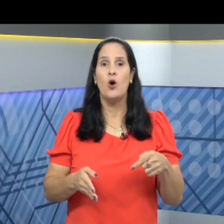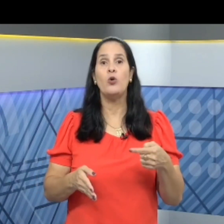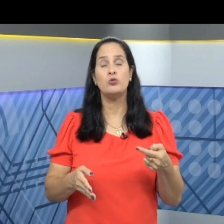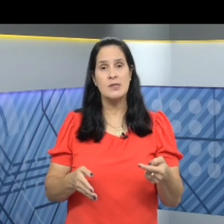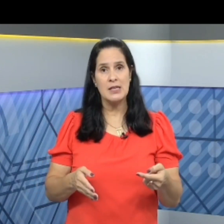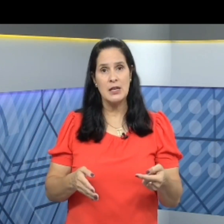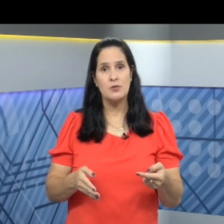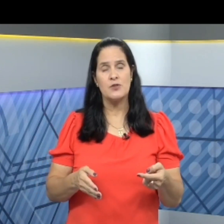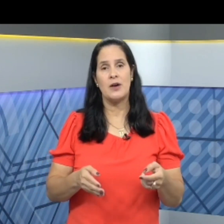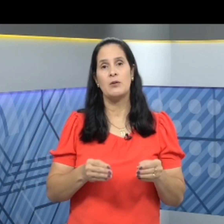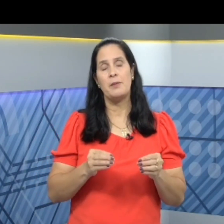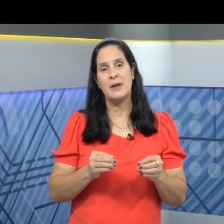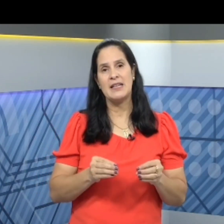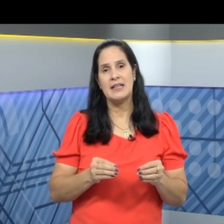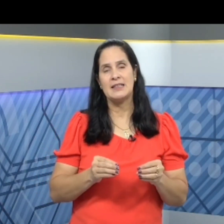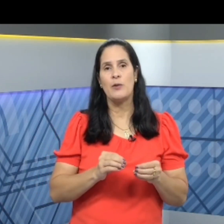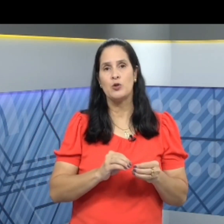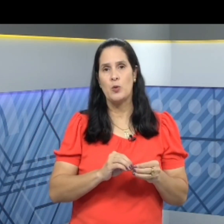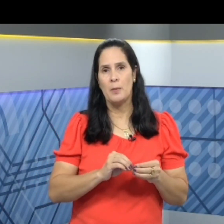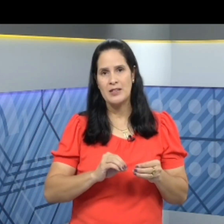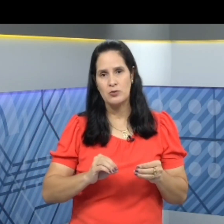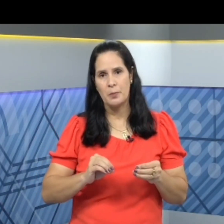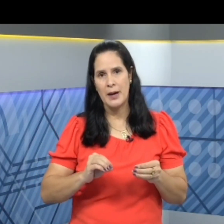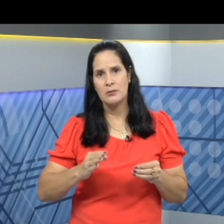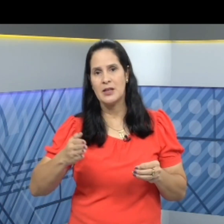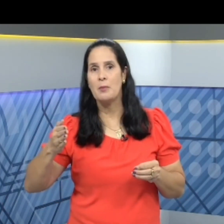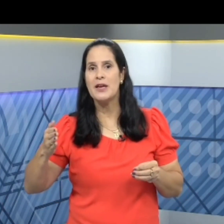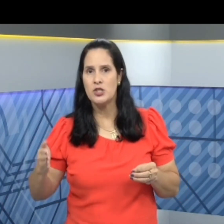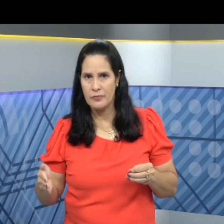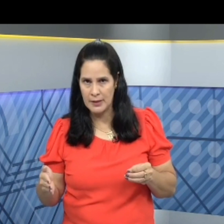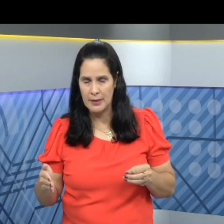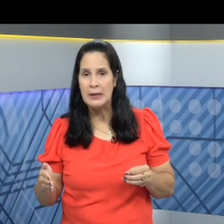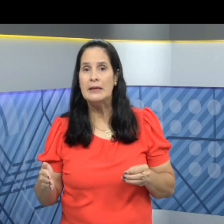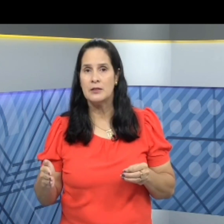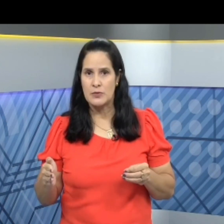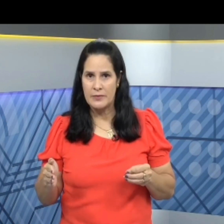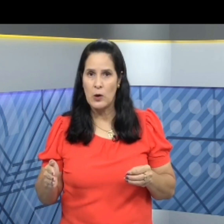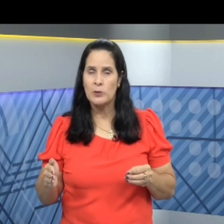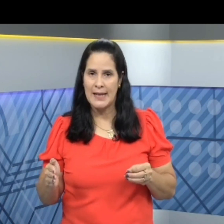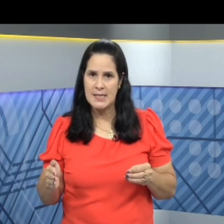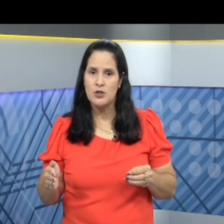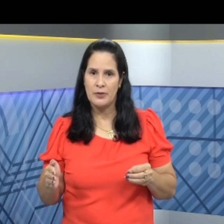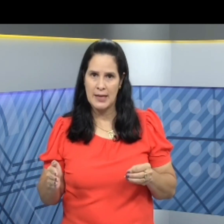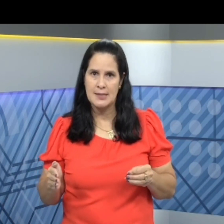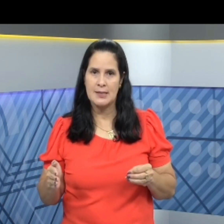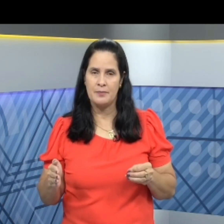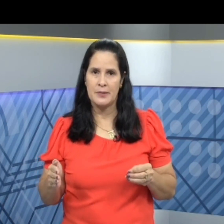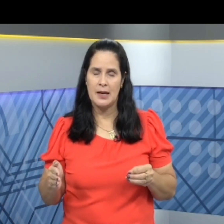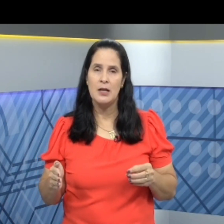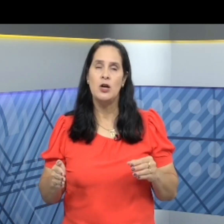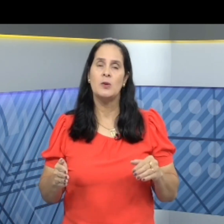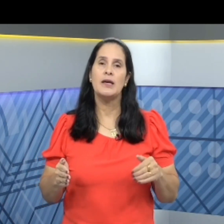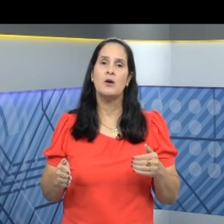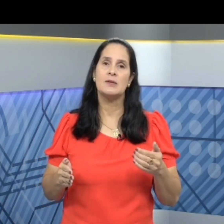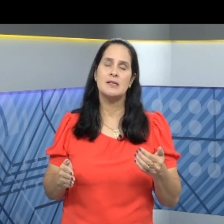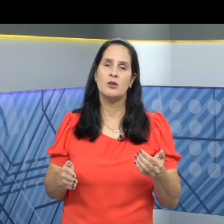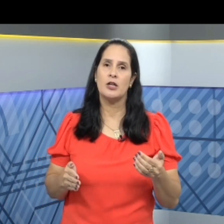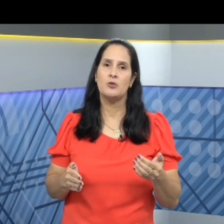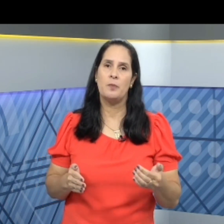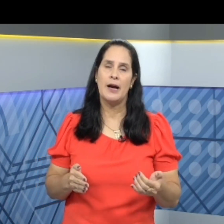Outros livros falam que perinatal é do momento do parto até o mês de vida. Então você vai encontrar essa diferença, tá? O que aconteceu na hora do parto?